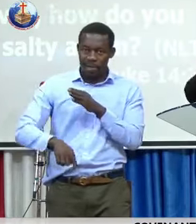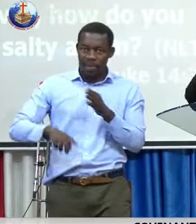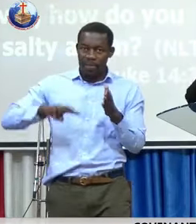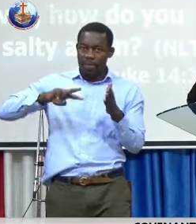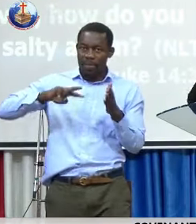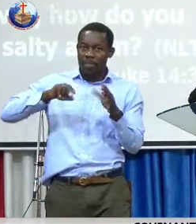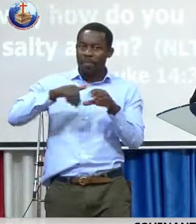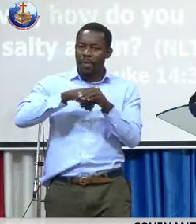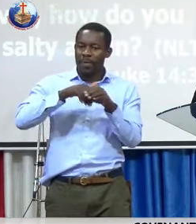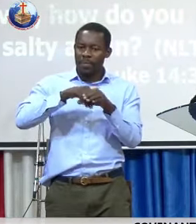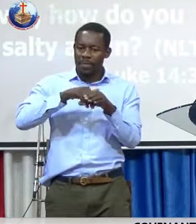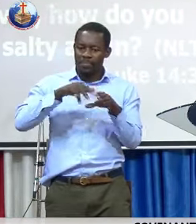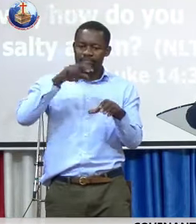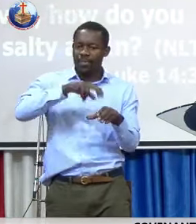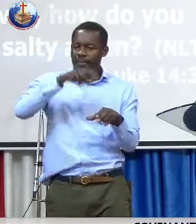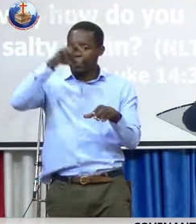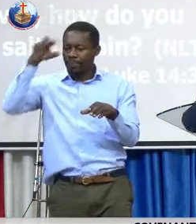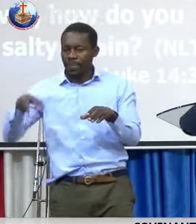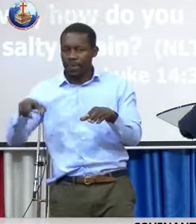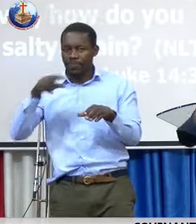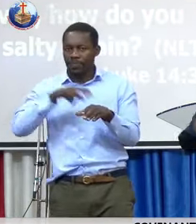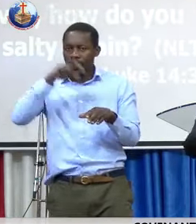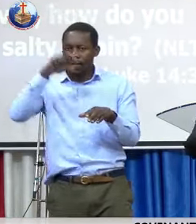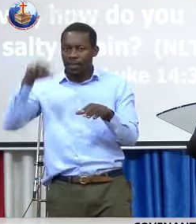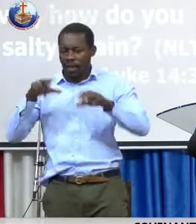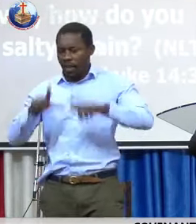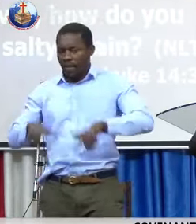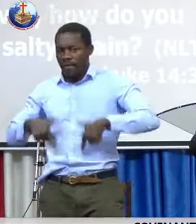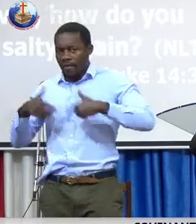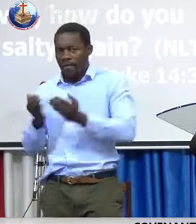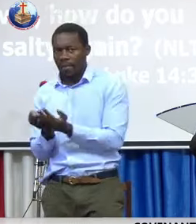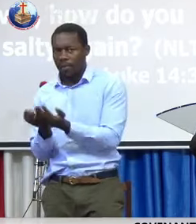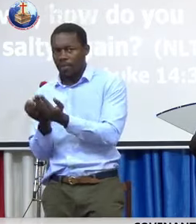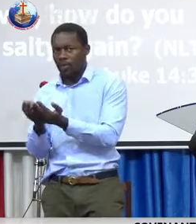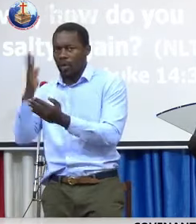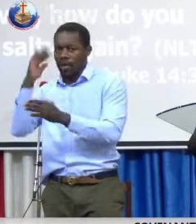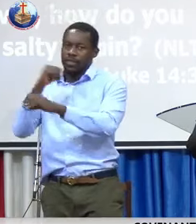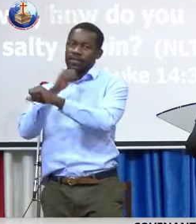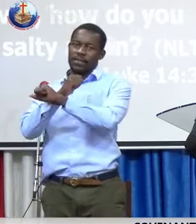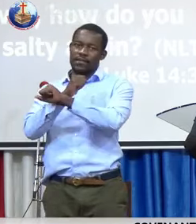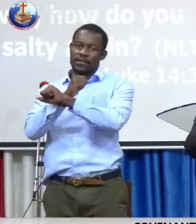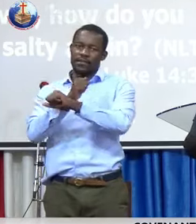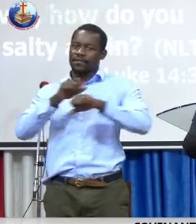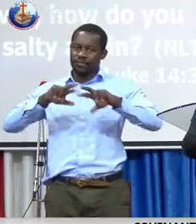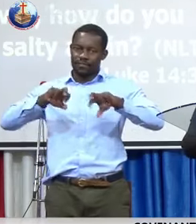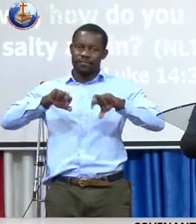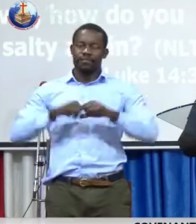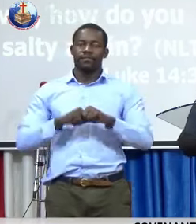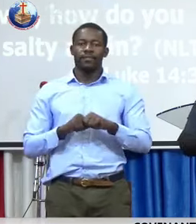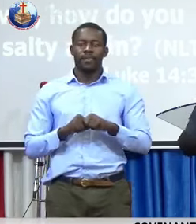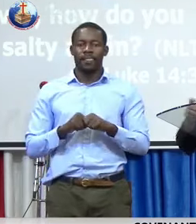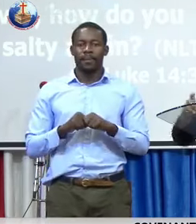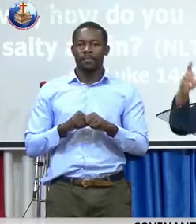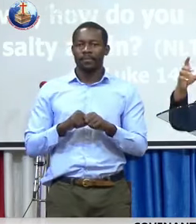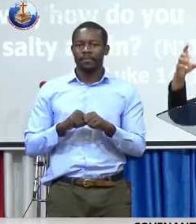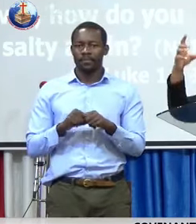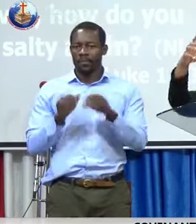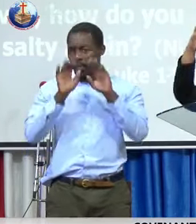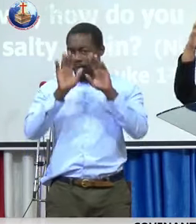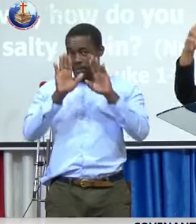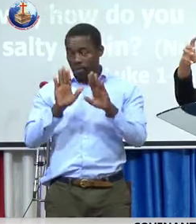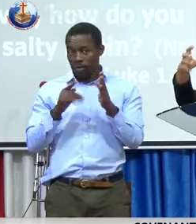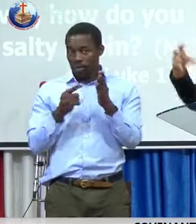into the lifeboat for their salvation. Watu wanafaa kuwa wanaruka kwenye chombo cha kuokoa maisha kwa ajili ya wokovu. The thing is, if